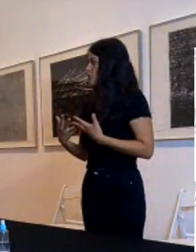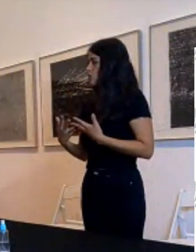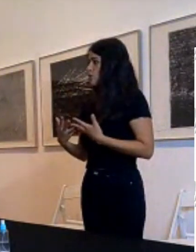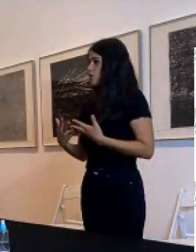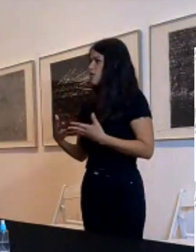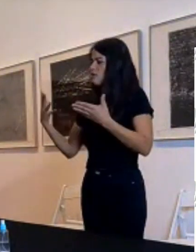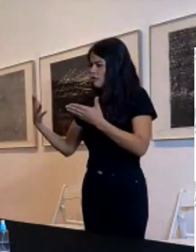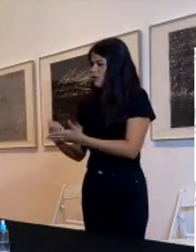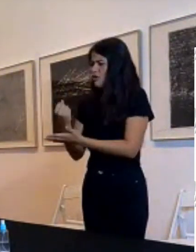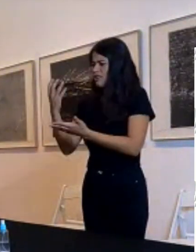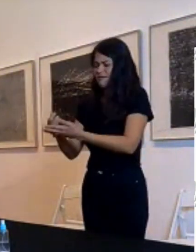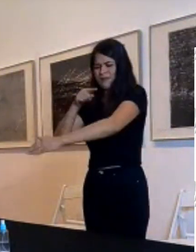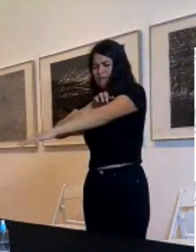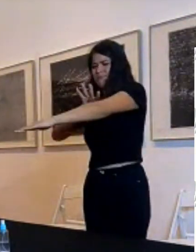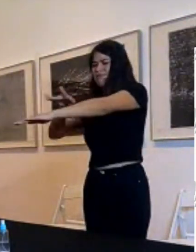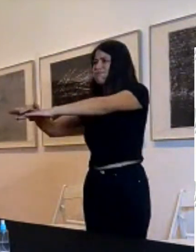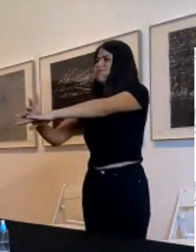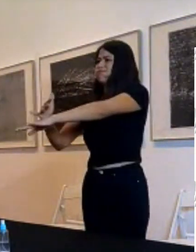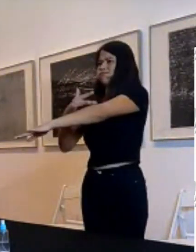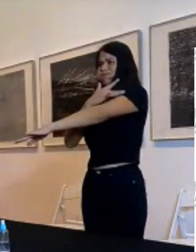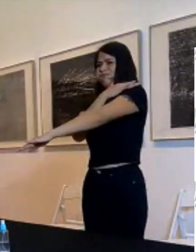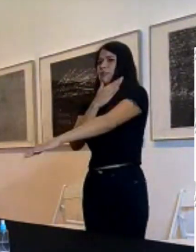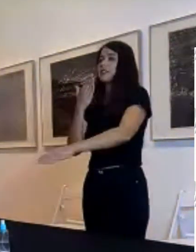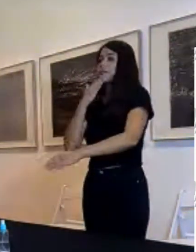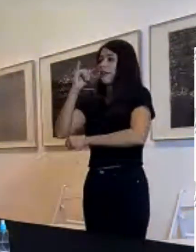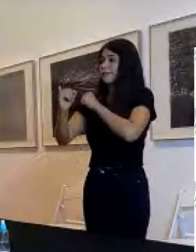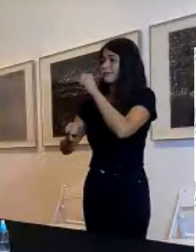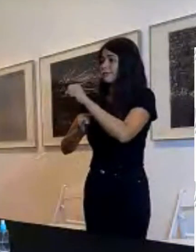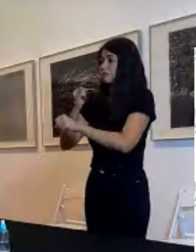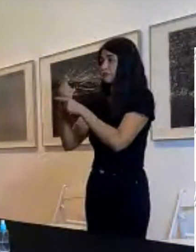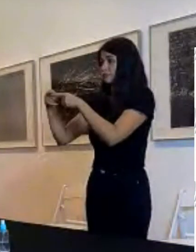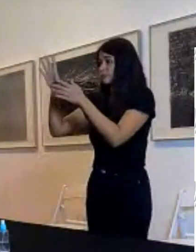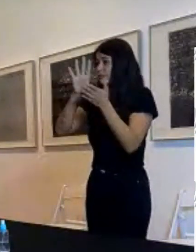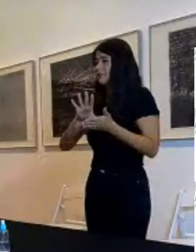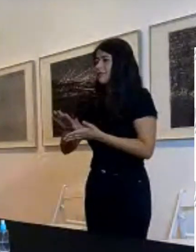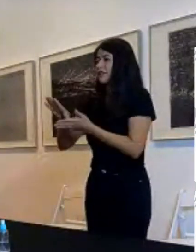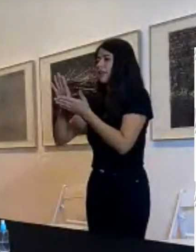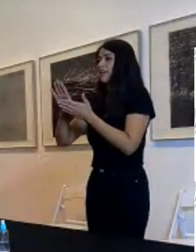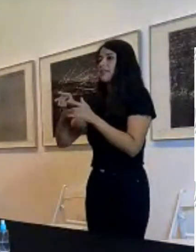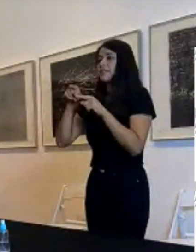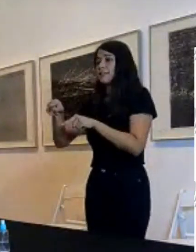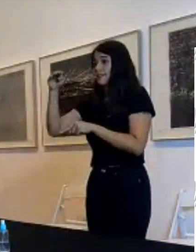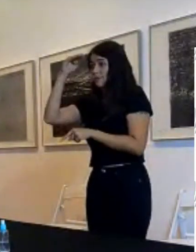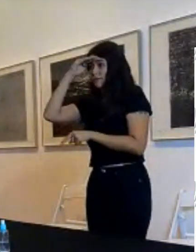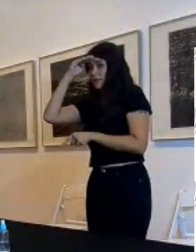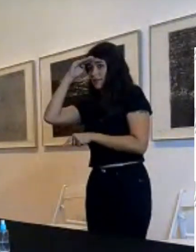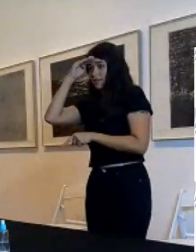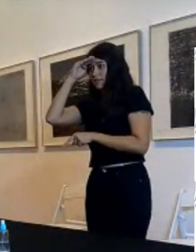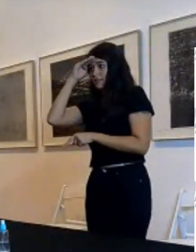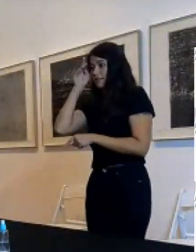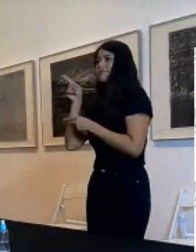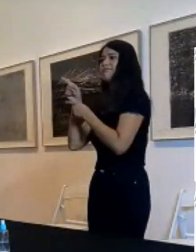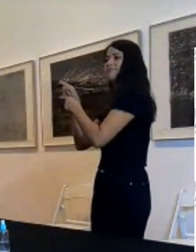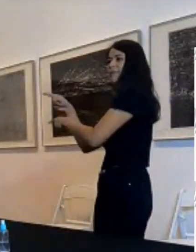lejos, también internacionalmente. Y bueno, todas esas experiencias y de más cerca aún se las va a contar